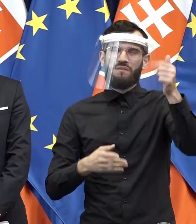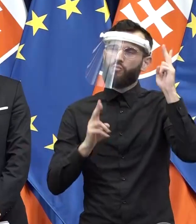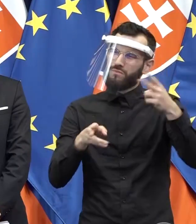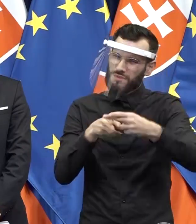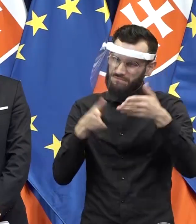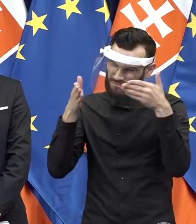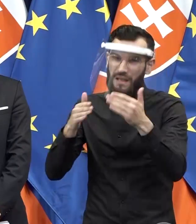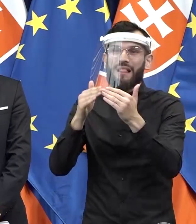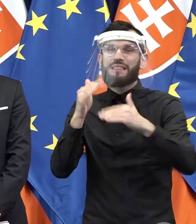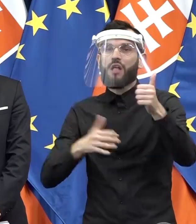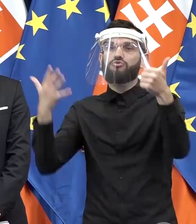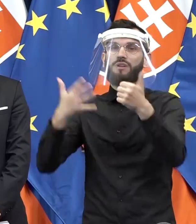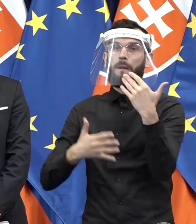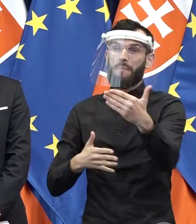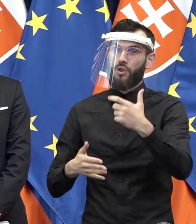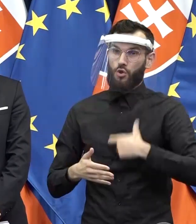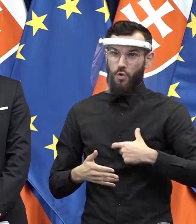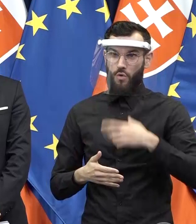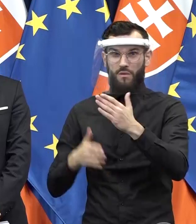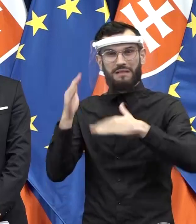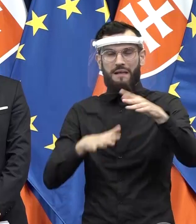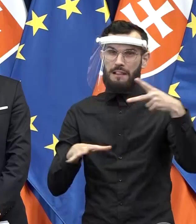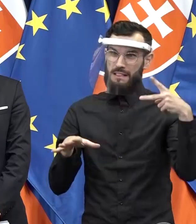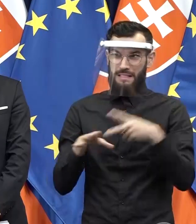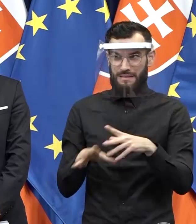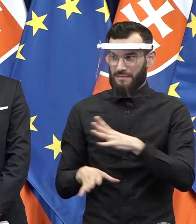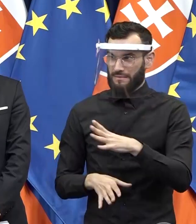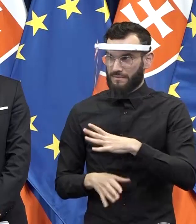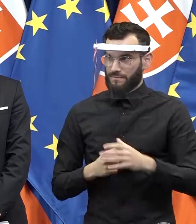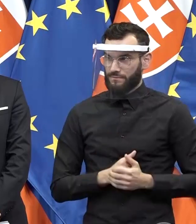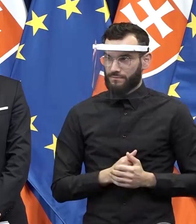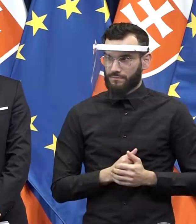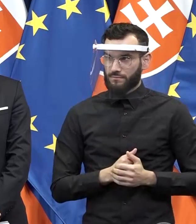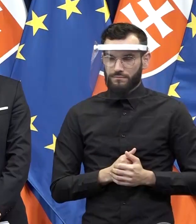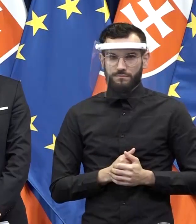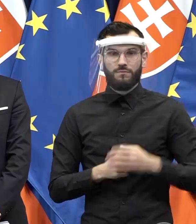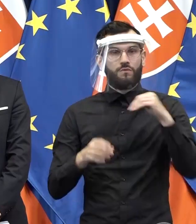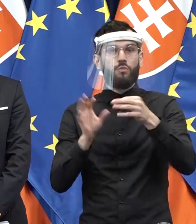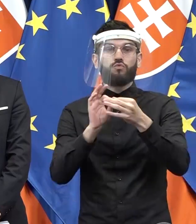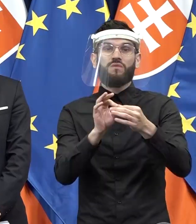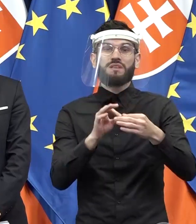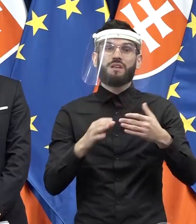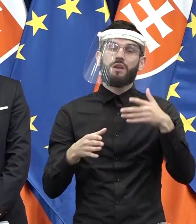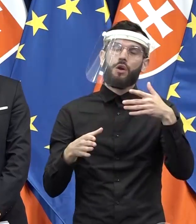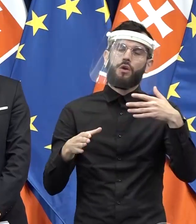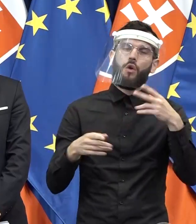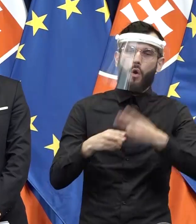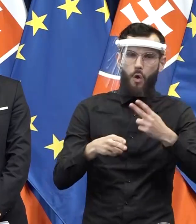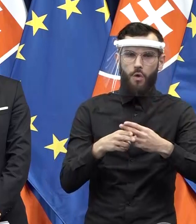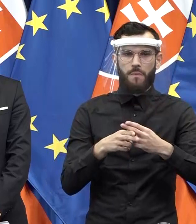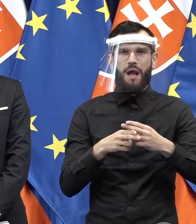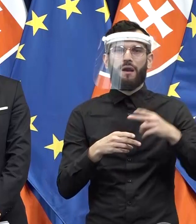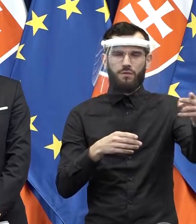ľudí nad 65 rokov, ktorí sú najzraniteľnejší voči chorobe COVID-19